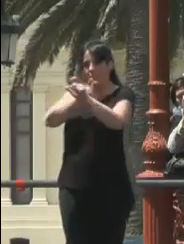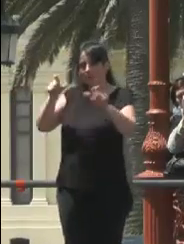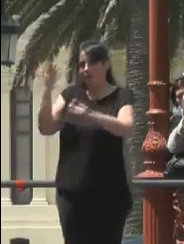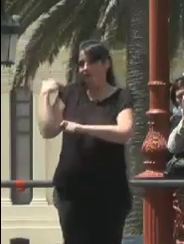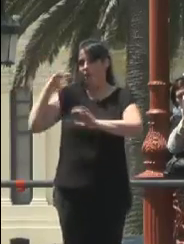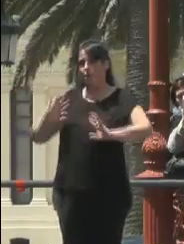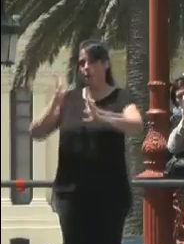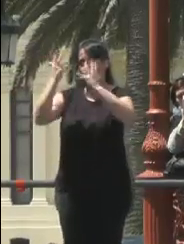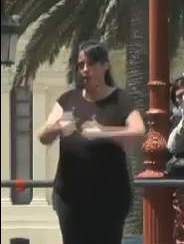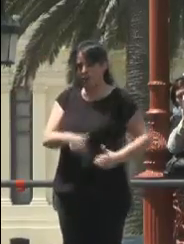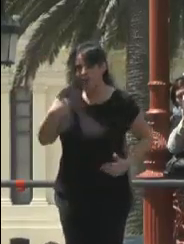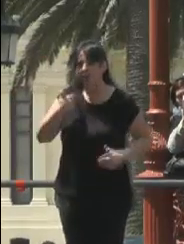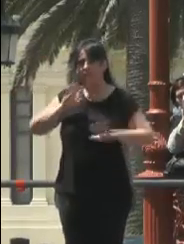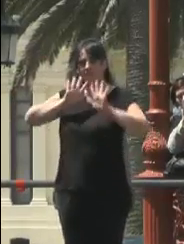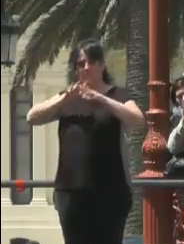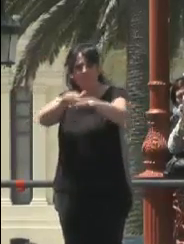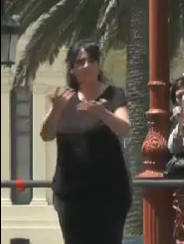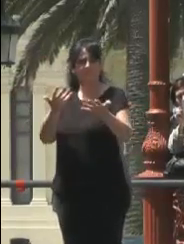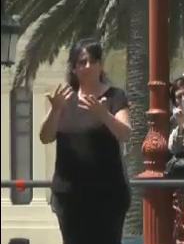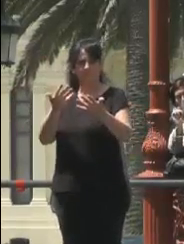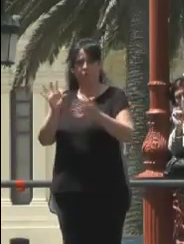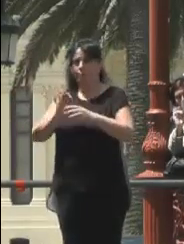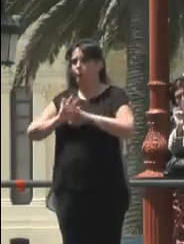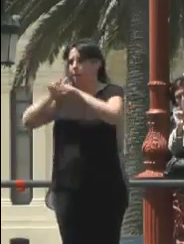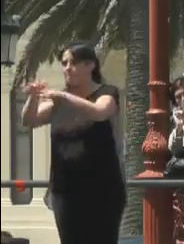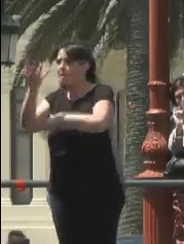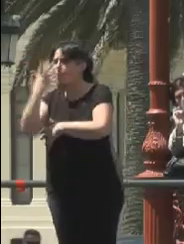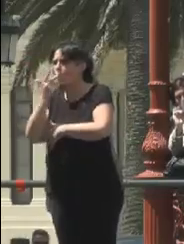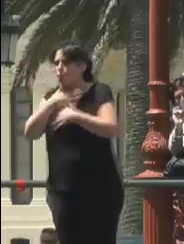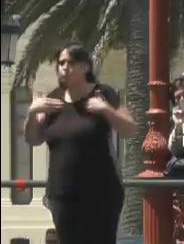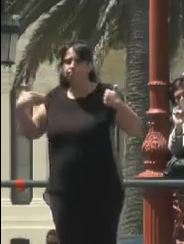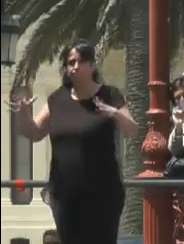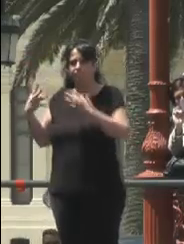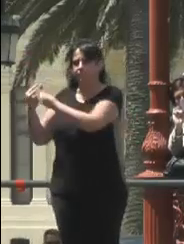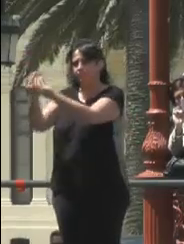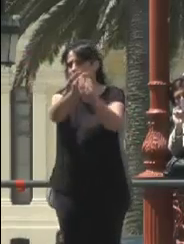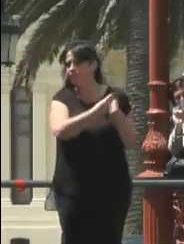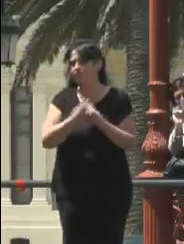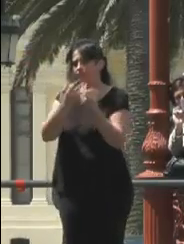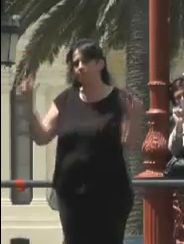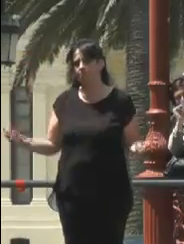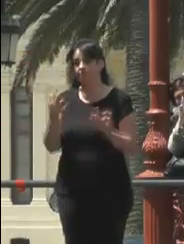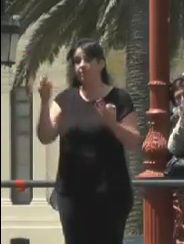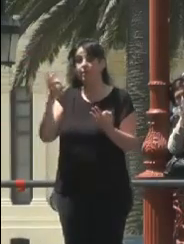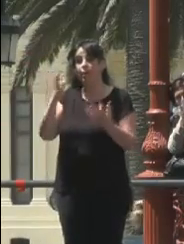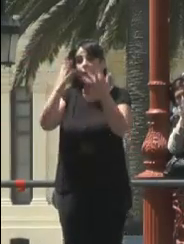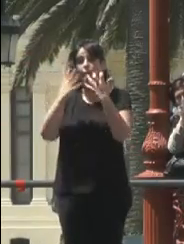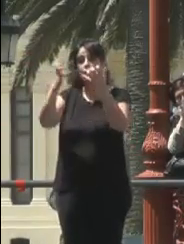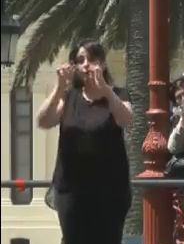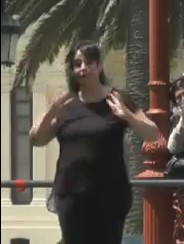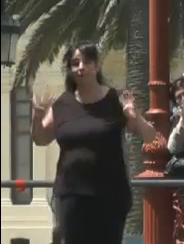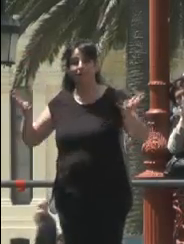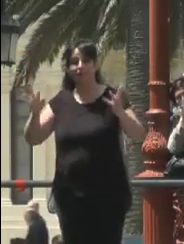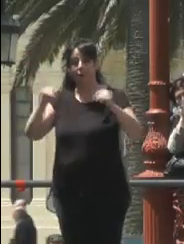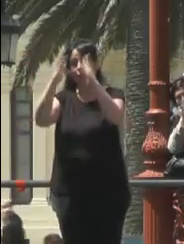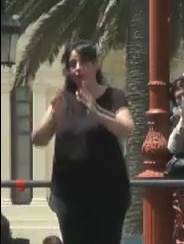huelgas generales, en las manifestaciones, en las mareas de todos los colores, en las marchas por la dignidad, en Rodea al Congreso, paralizando desahucios.